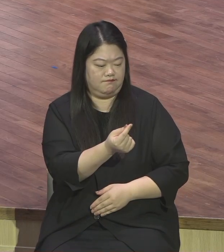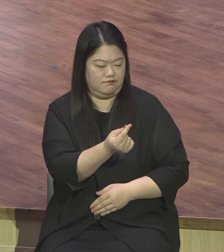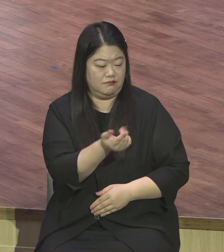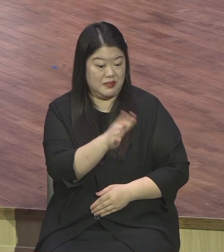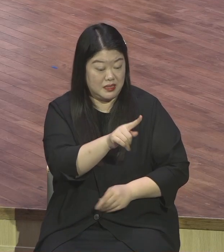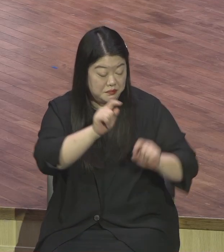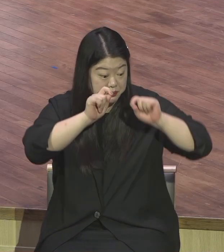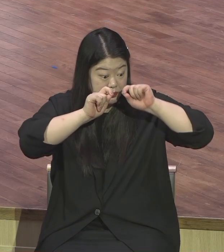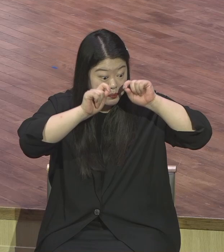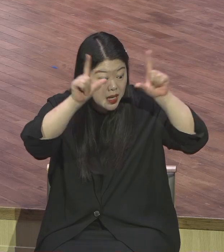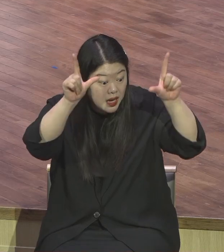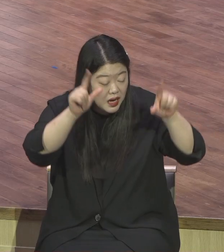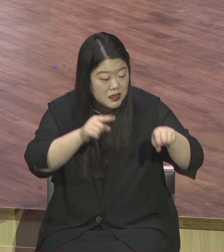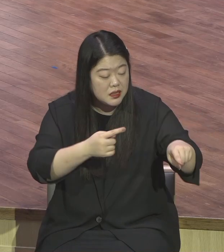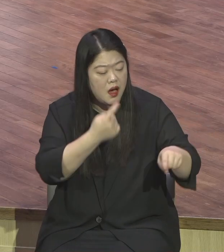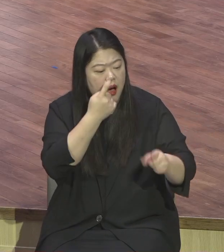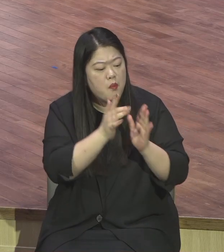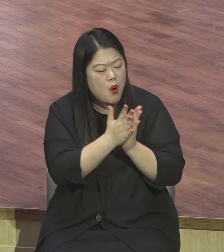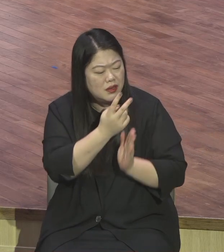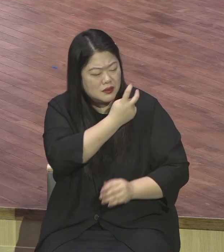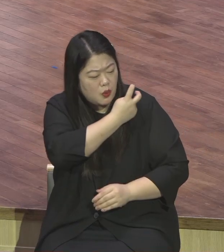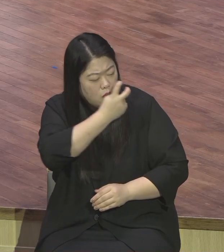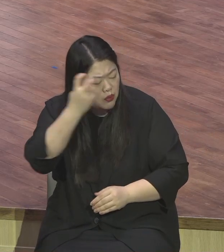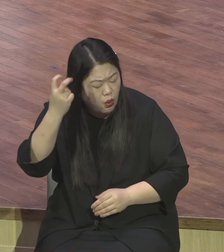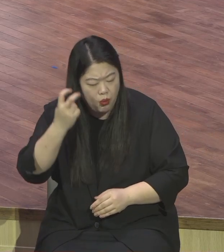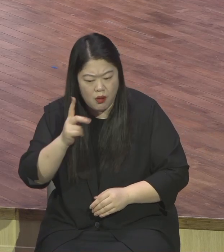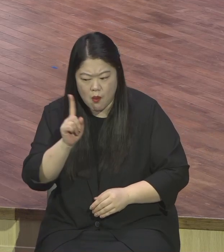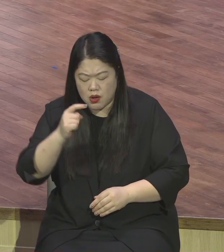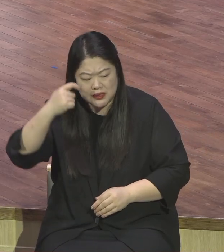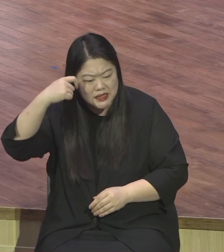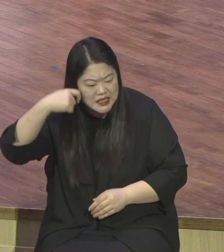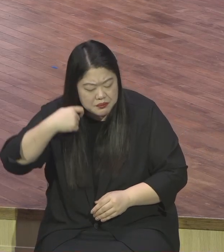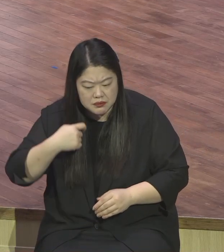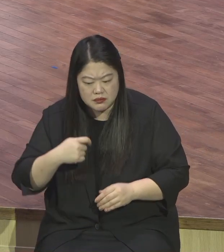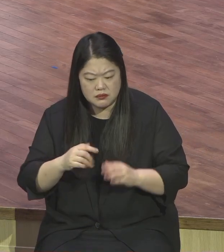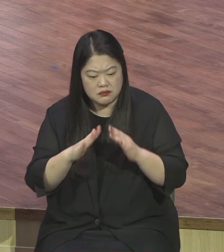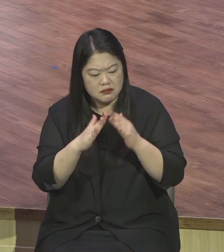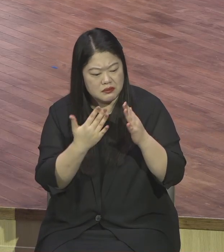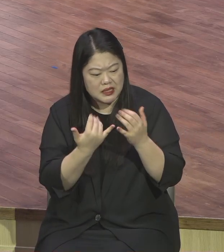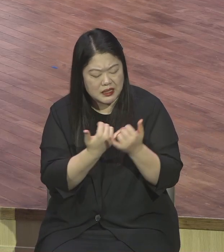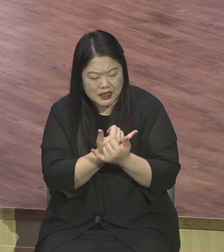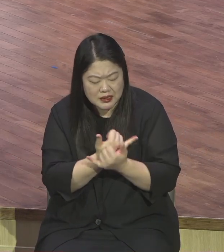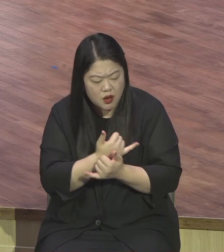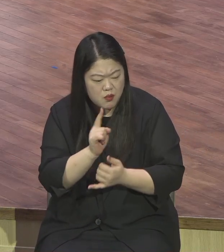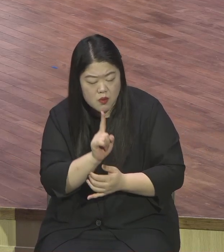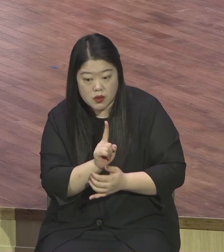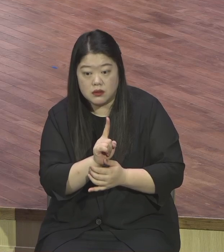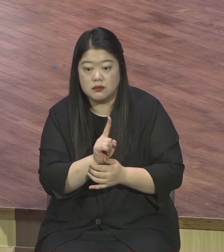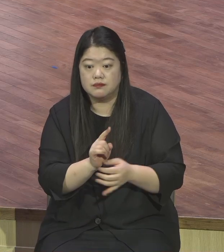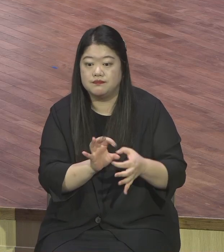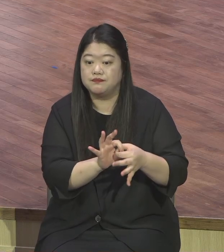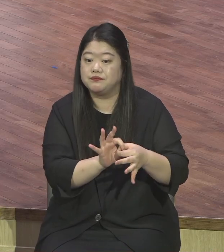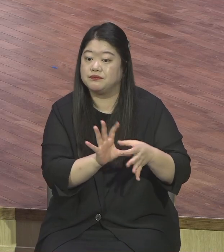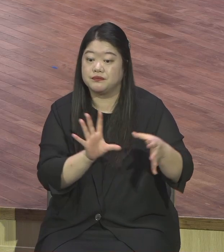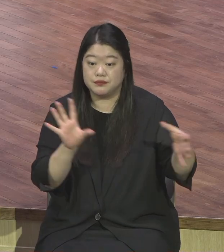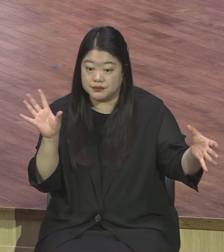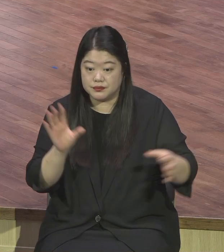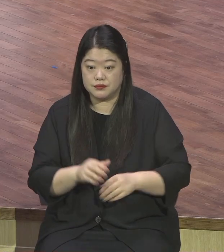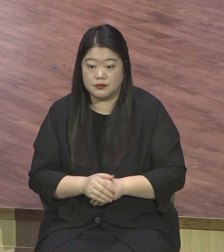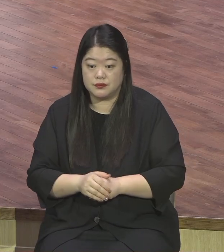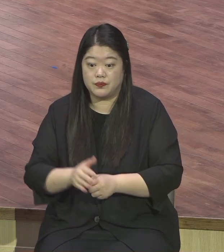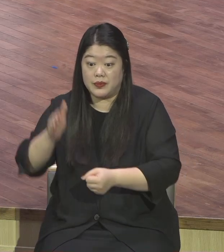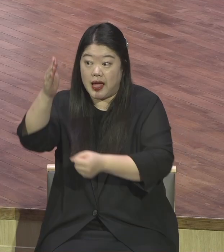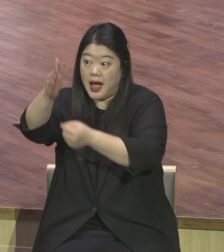너 노력이 아니라, 너 지성도 아니고, 너 감각도 아니고, 이것은 하늘에서 내 아버지께서